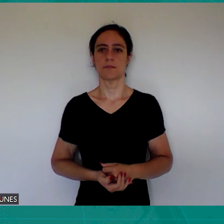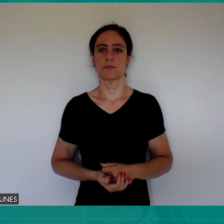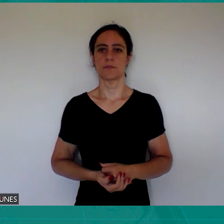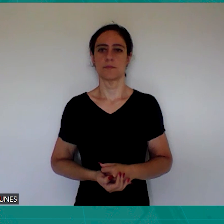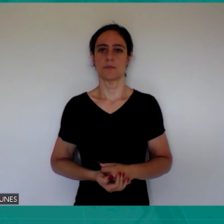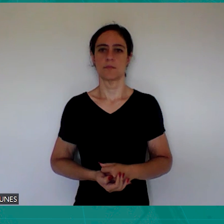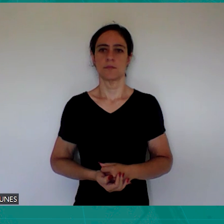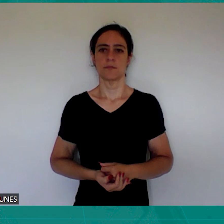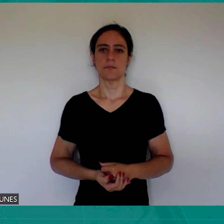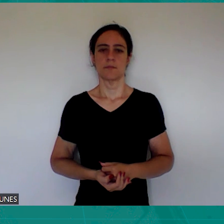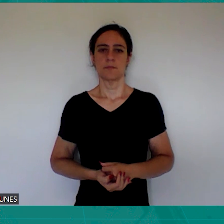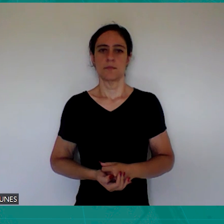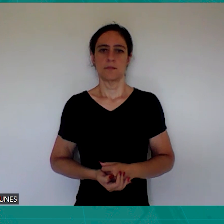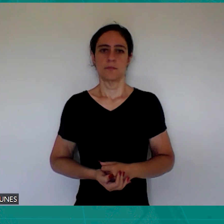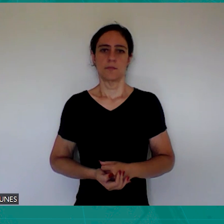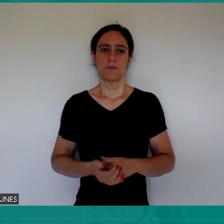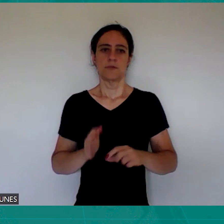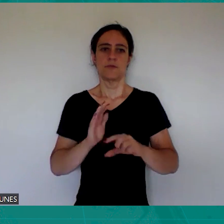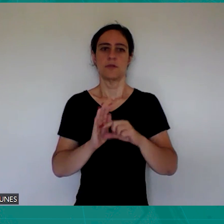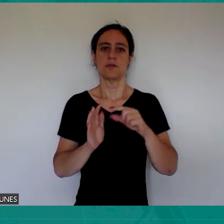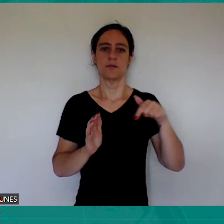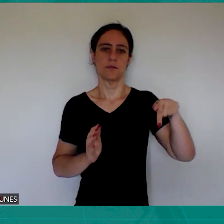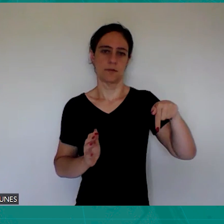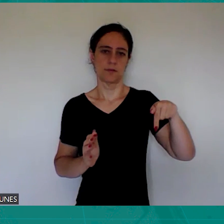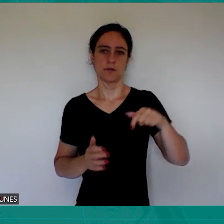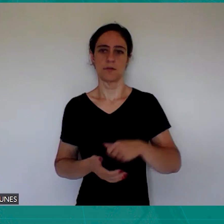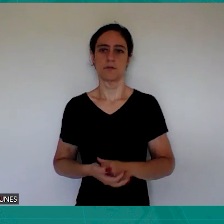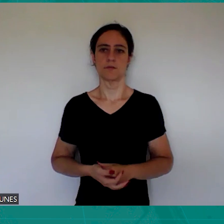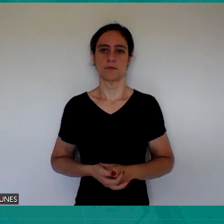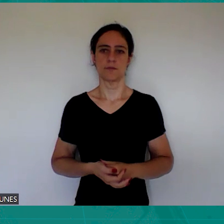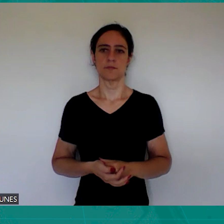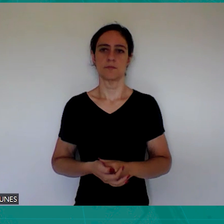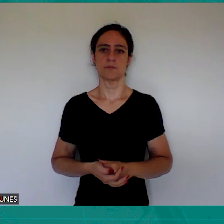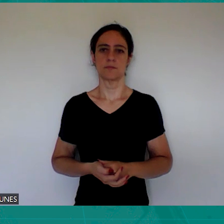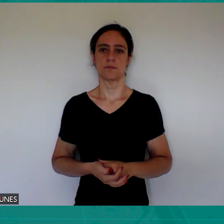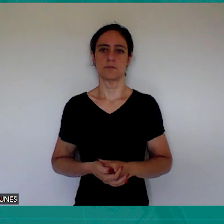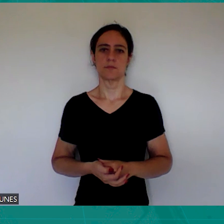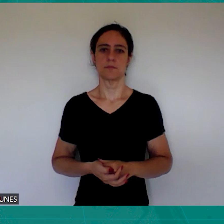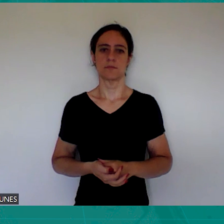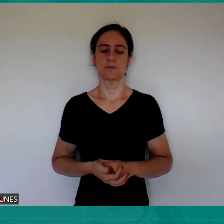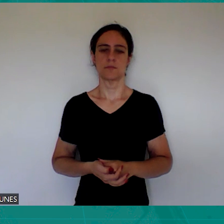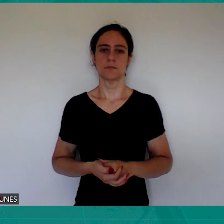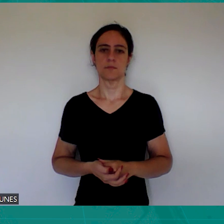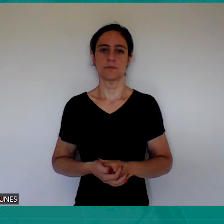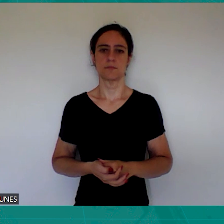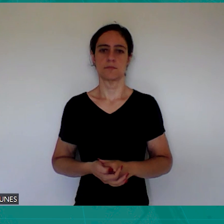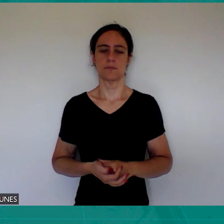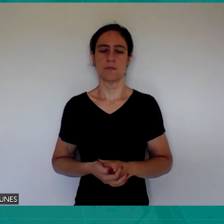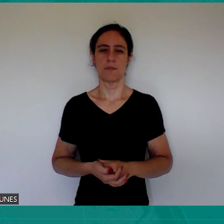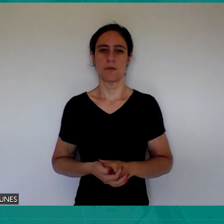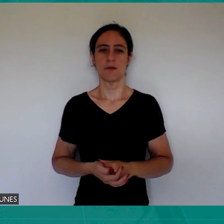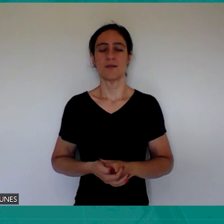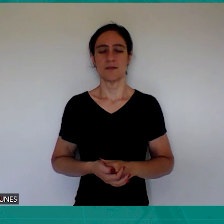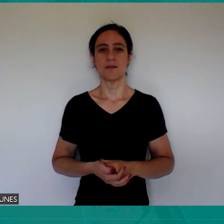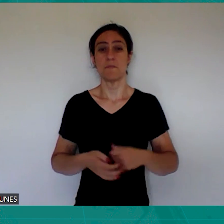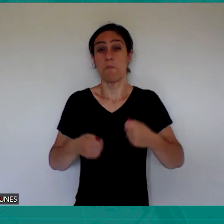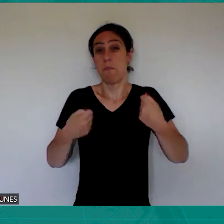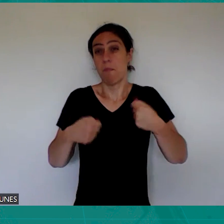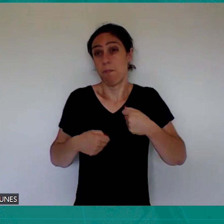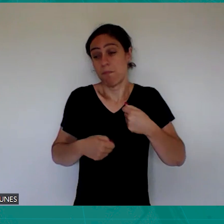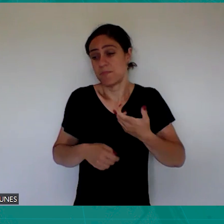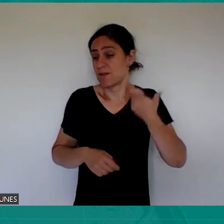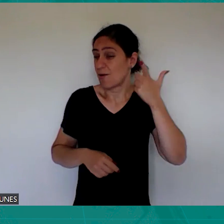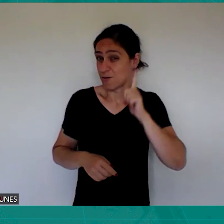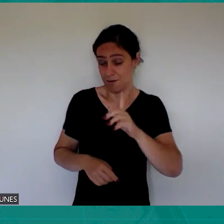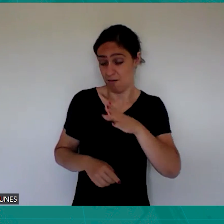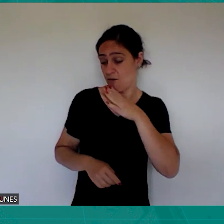Aí versículo 7. Se vós me tivesseis conhecido, conheceríeis também a meu Pai.